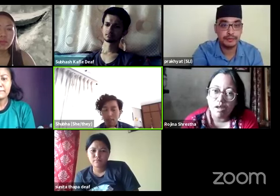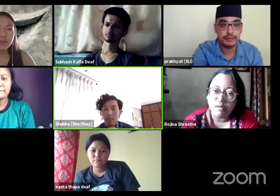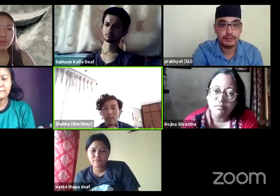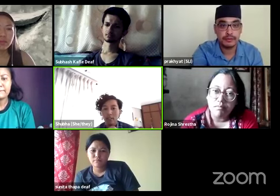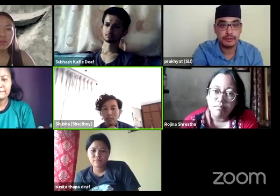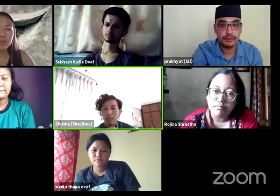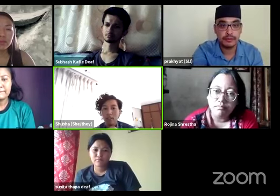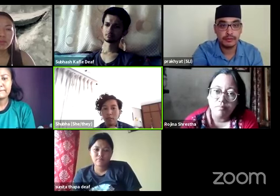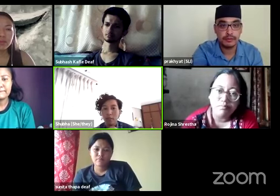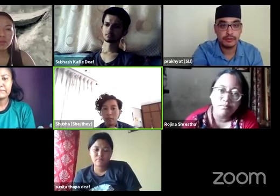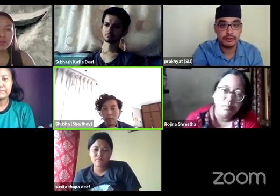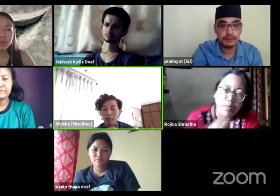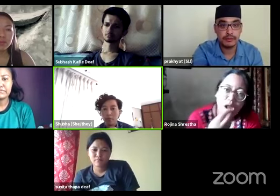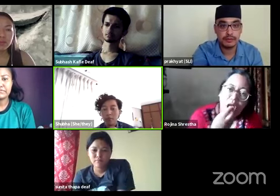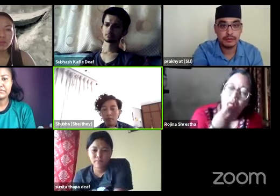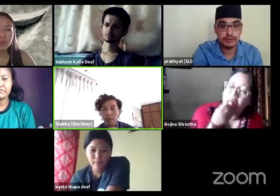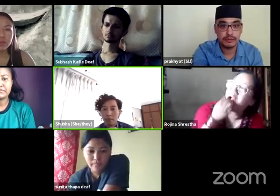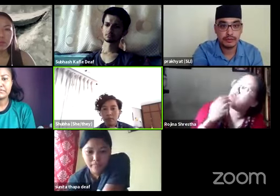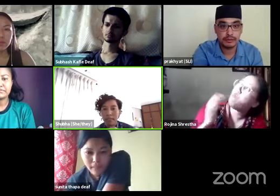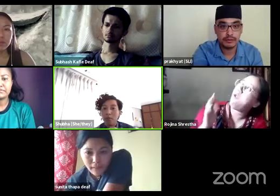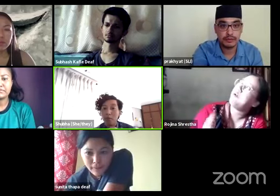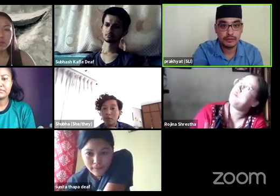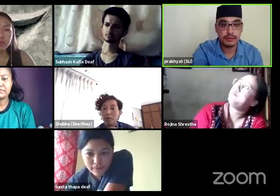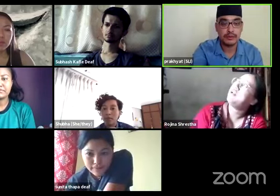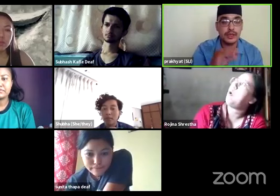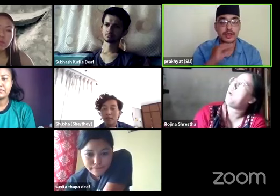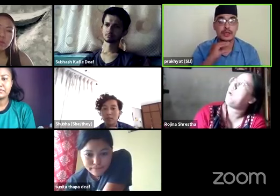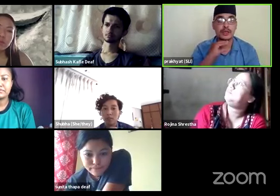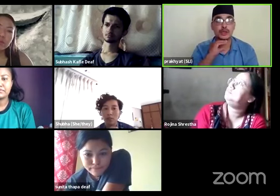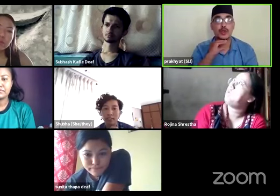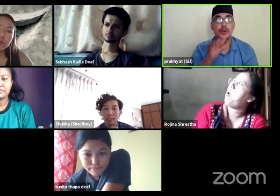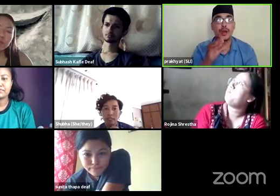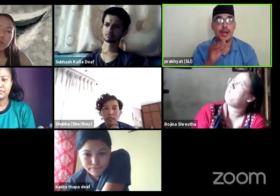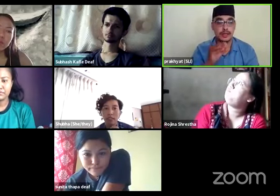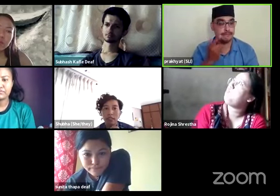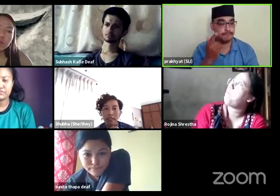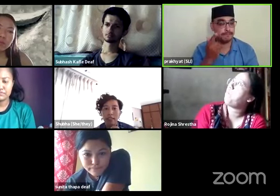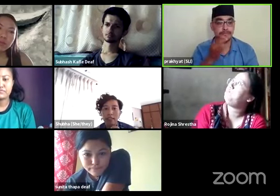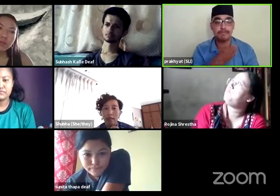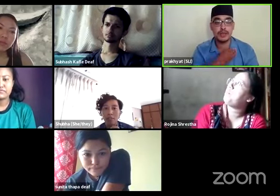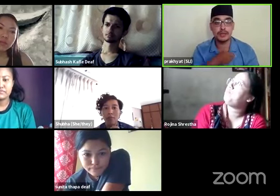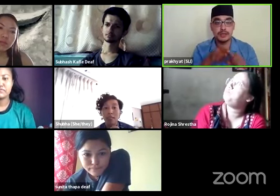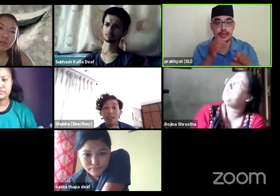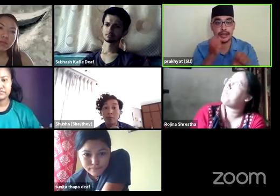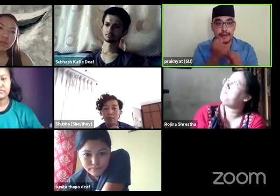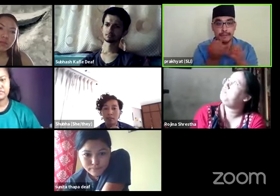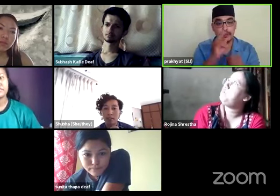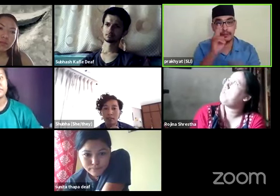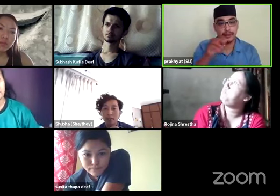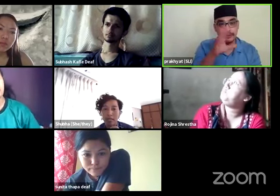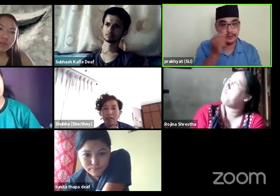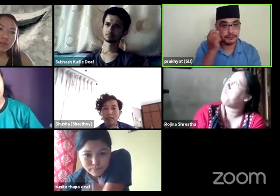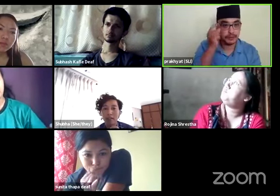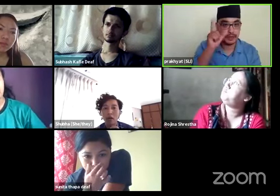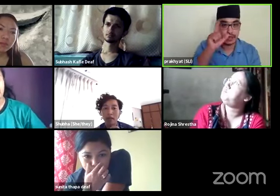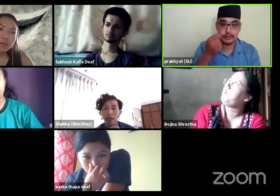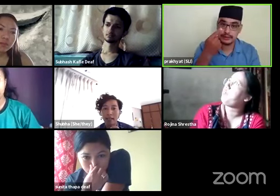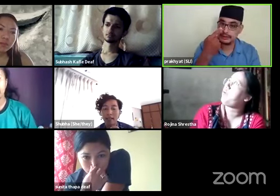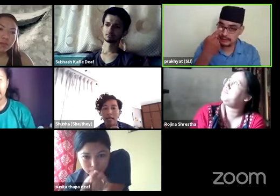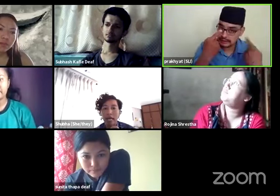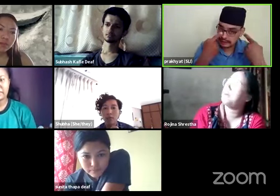अनि यङ पिपलहरूसँग काम गर्नुपर्छ भन्ने जुन मुद्दा छ, आई थिङ्क त्यसलाई हामी सबैले नै बुझ्नुपर्छ होला